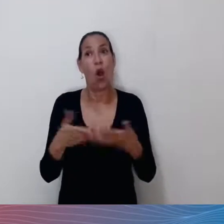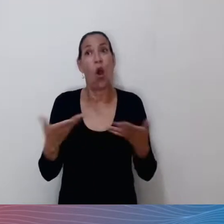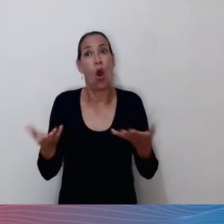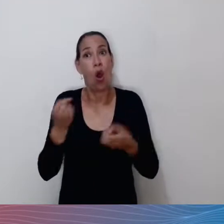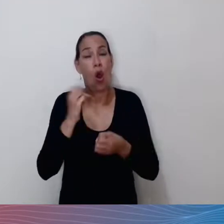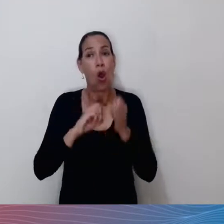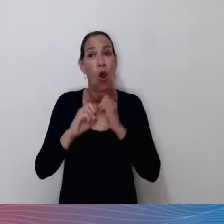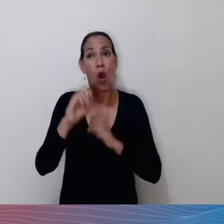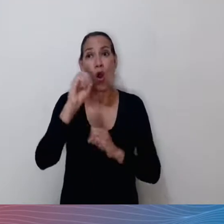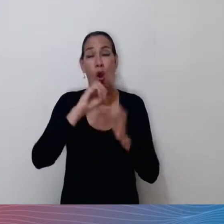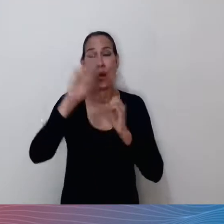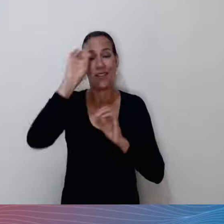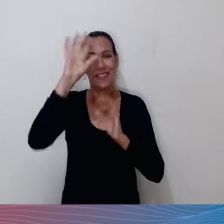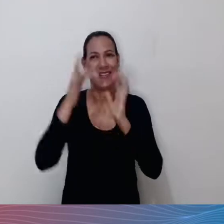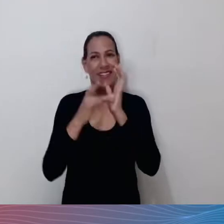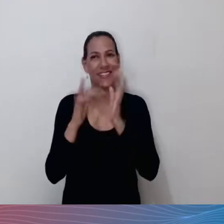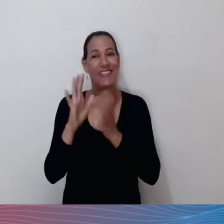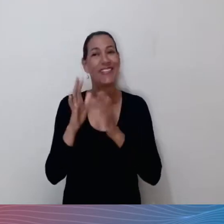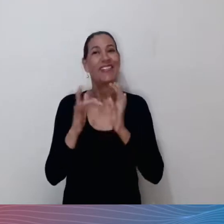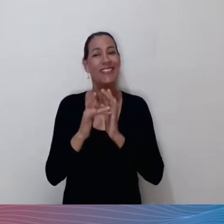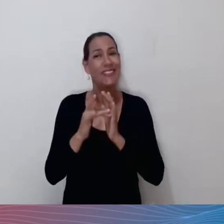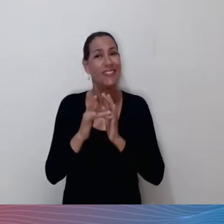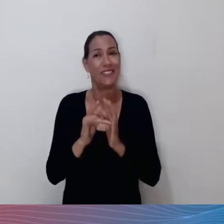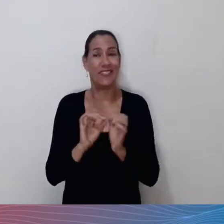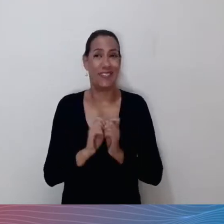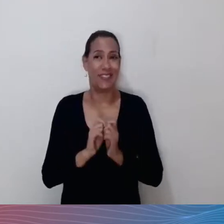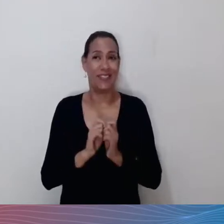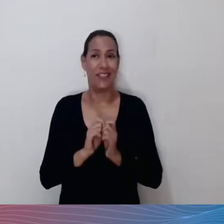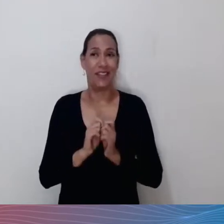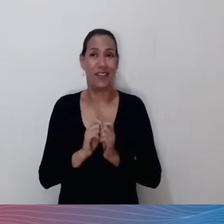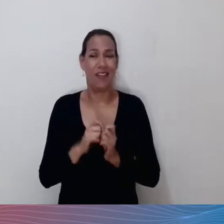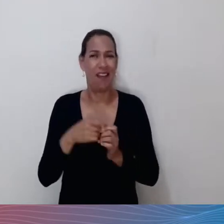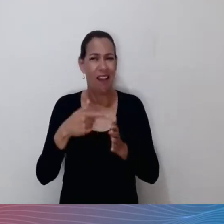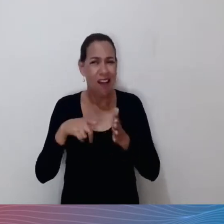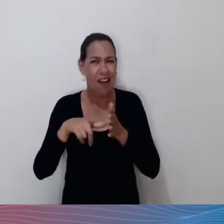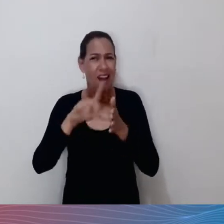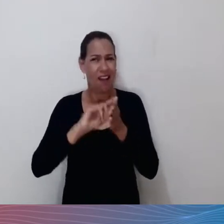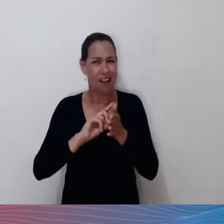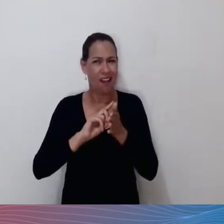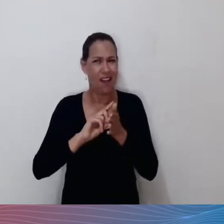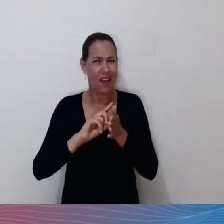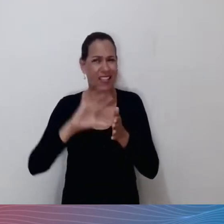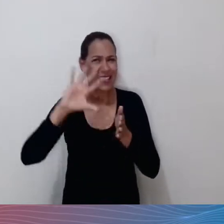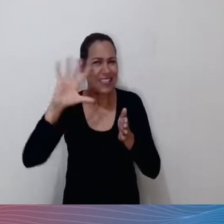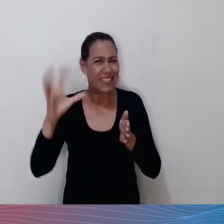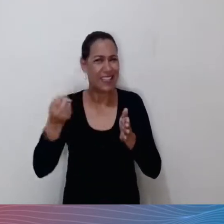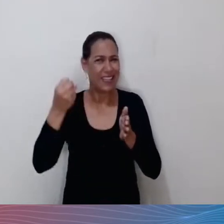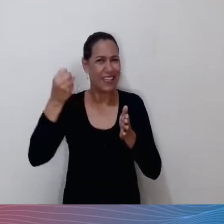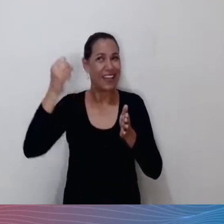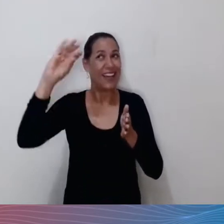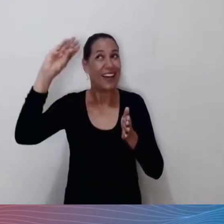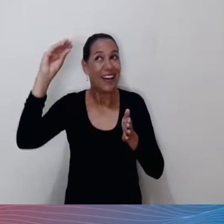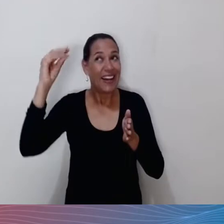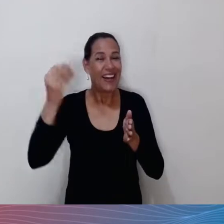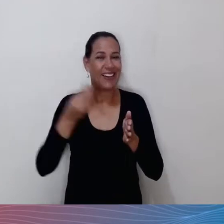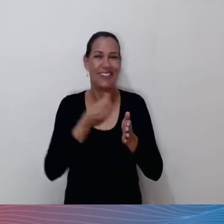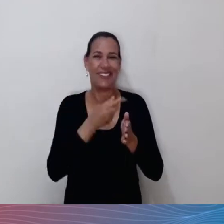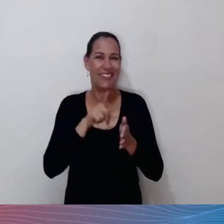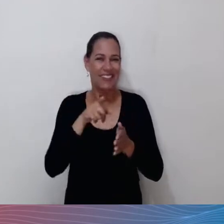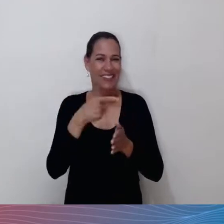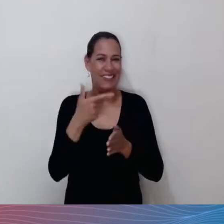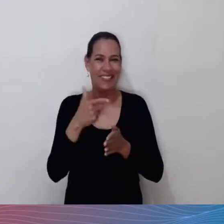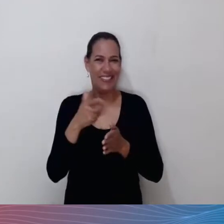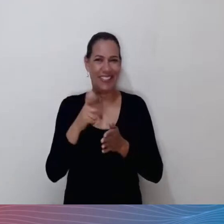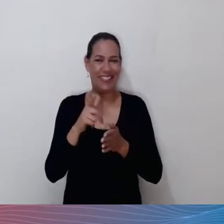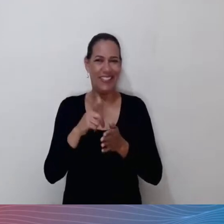Porque antes de você receber a vida de Deus, você não tinha essa habilidade, nem de invocar o nome do Senhor. Mas graças a